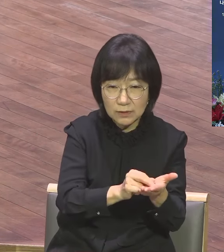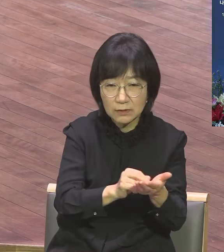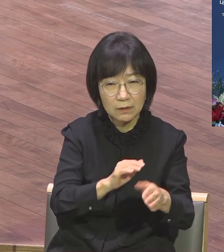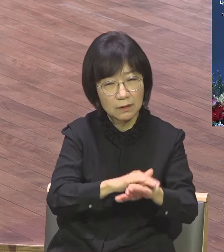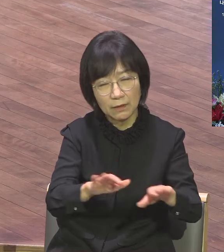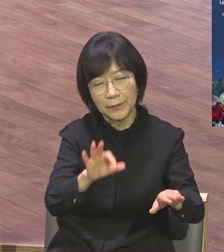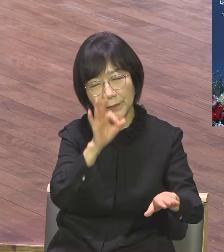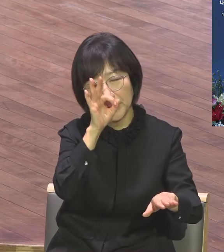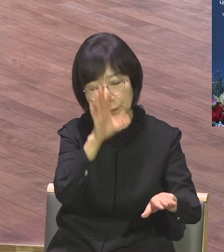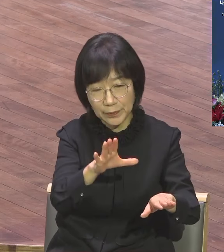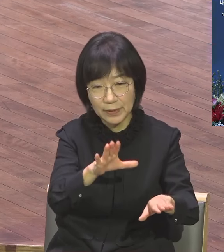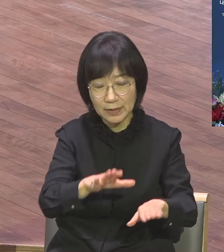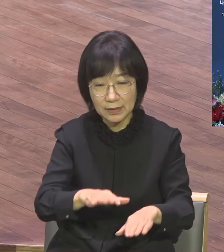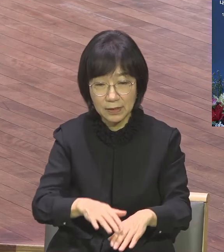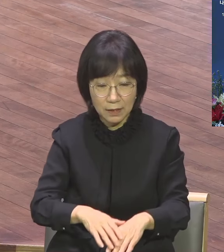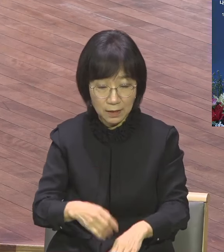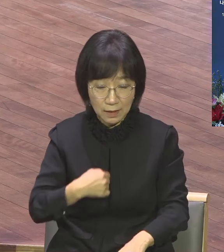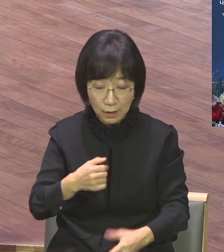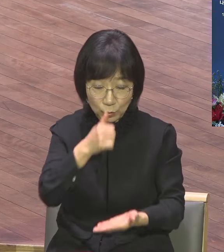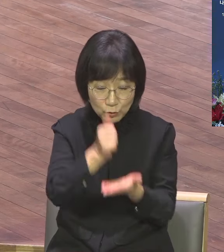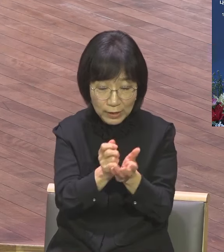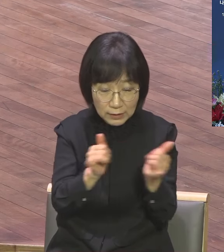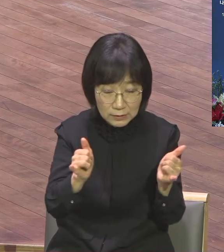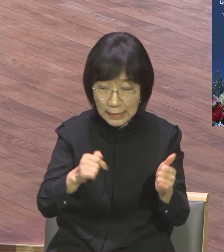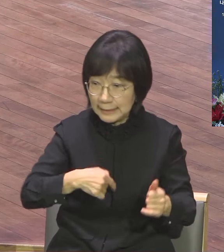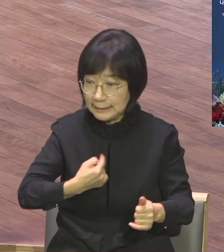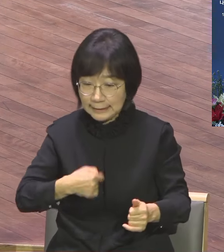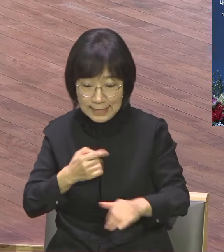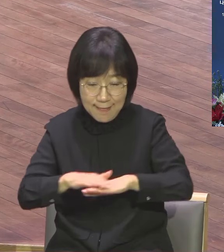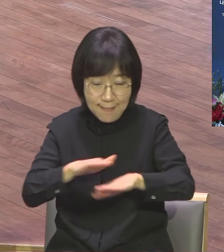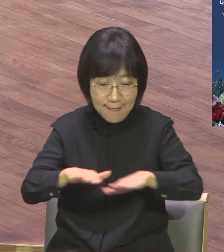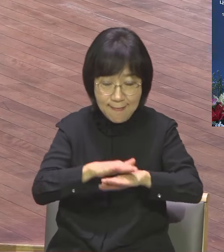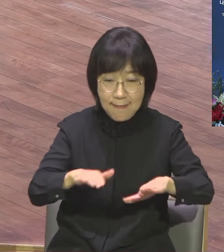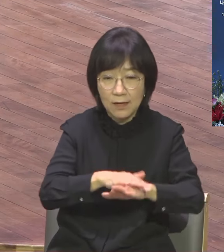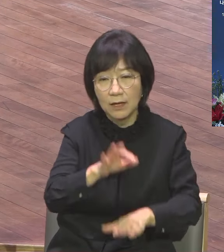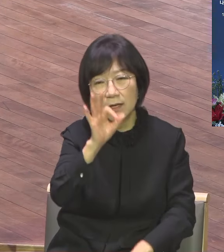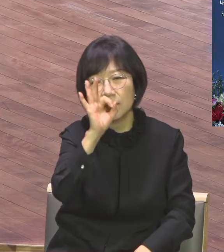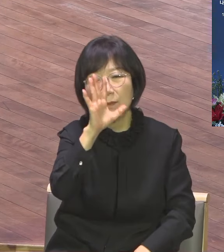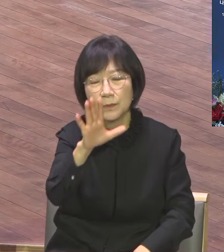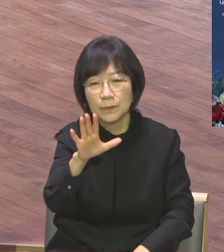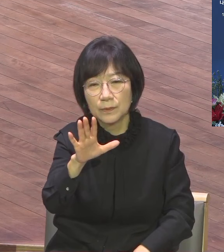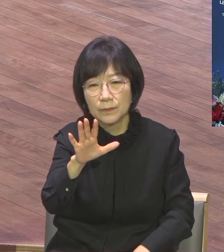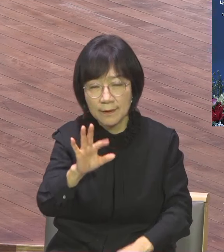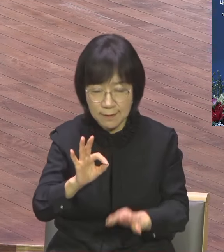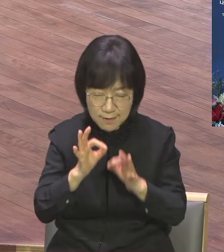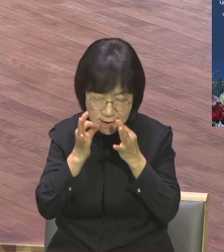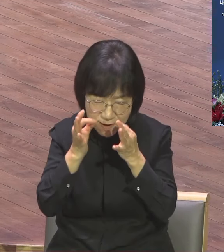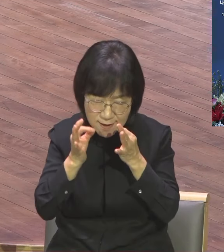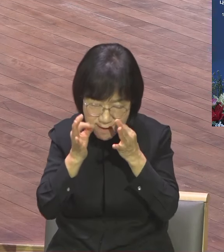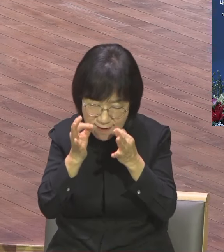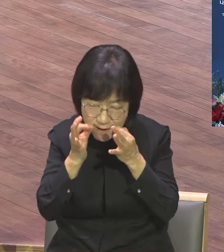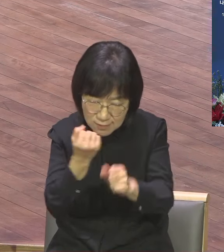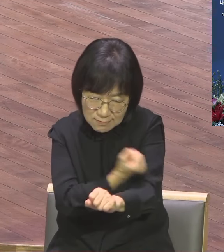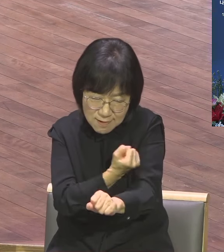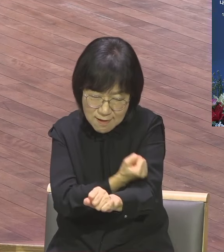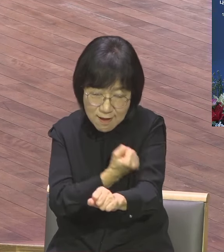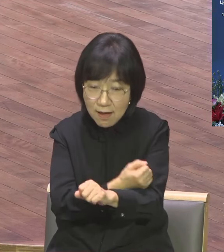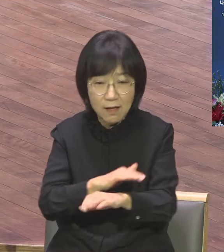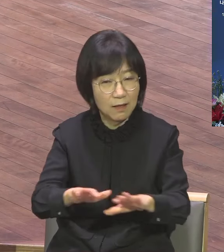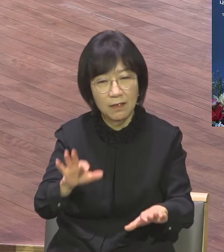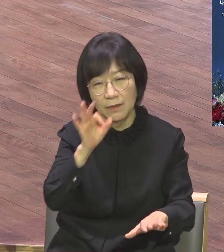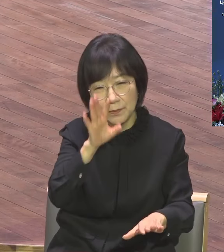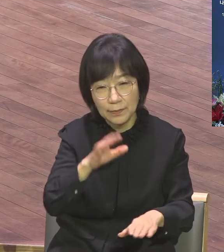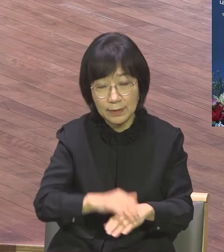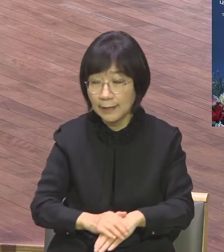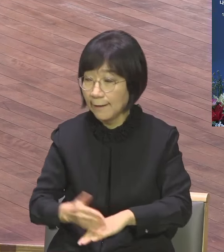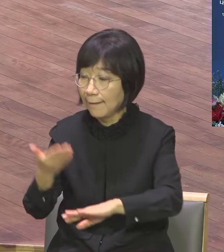없어요. 죄인된 존재가 스스로 죄 문제 해결할 수가 없어요. 아무리 노력해도, 모든 종교는 노력합니다.